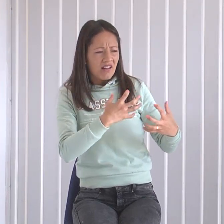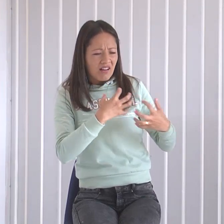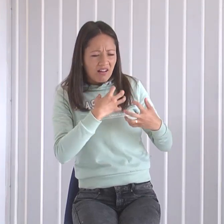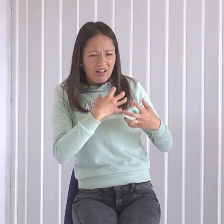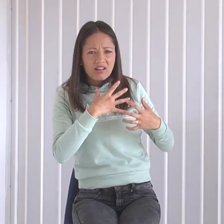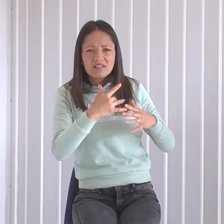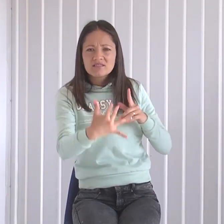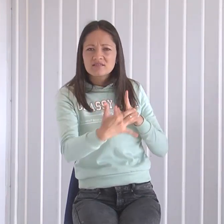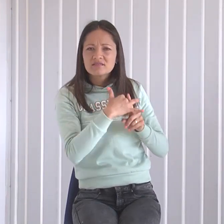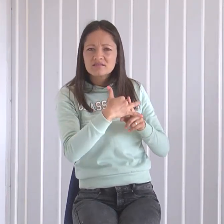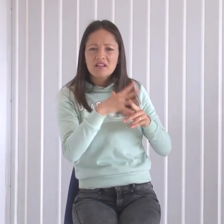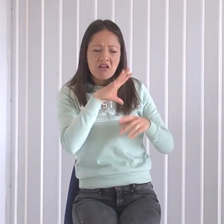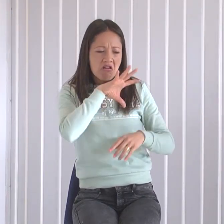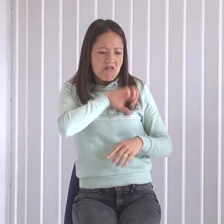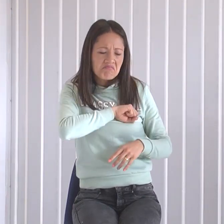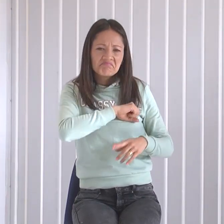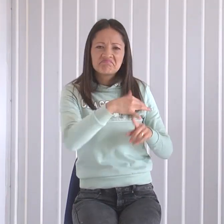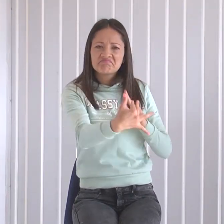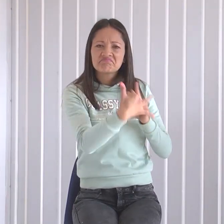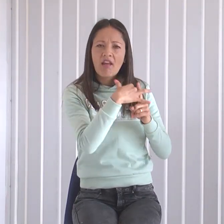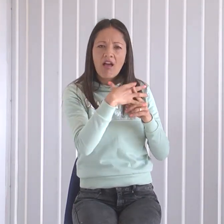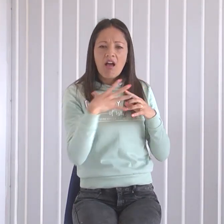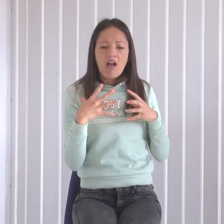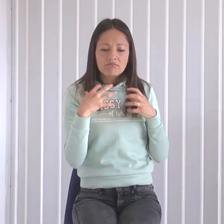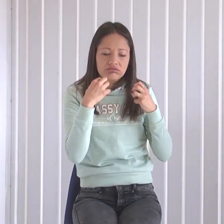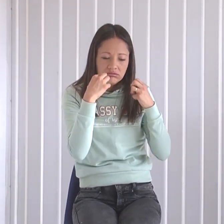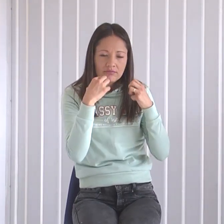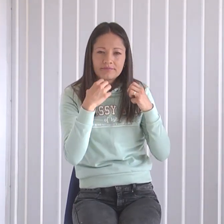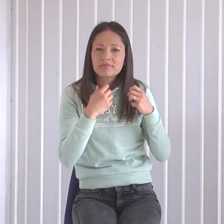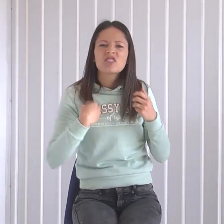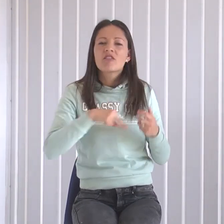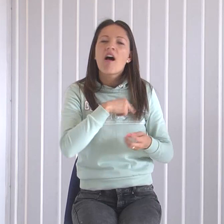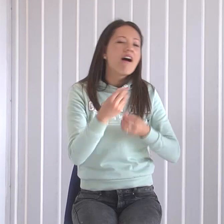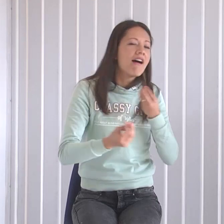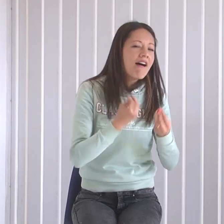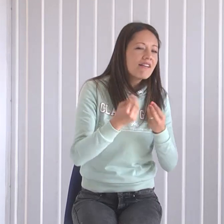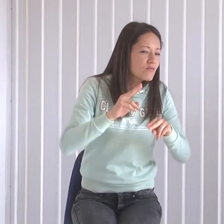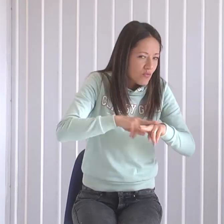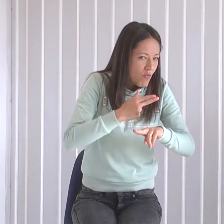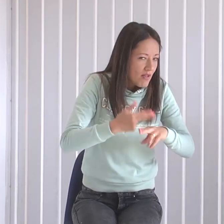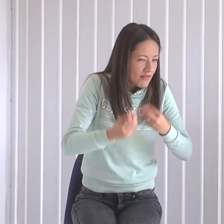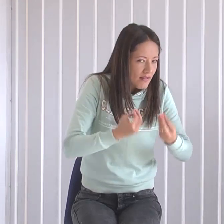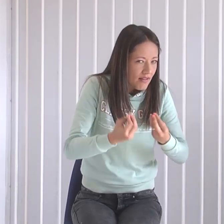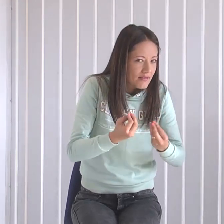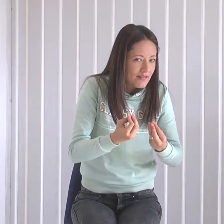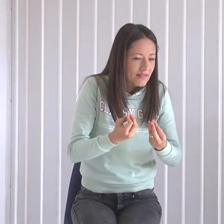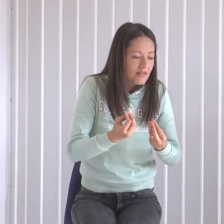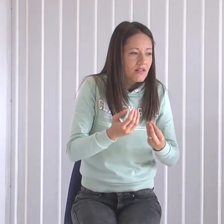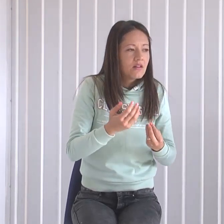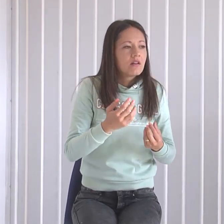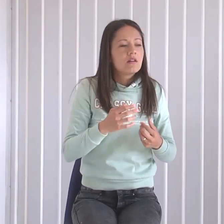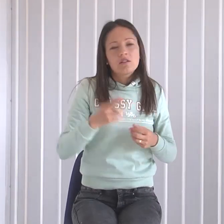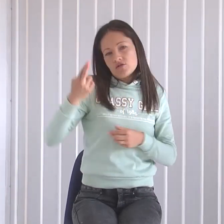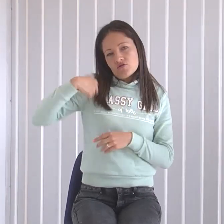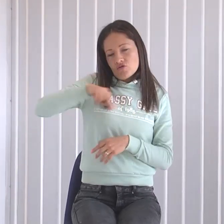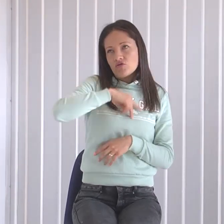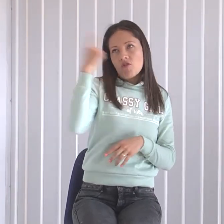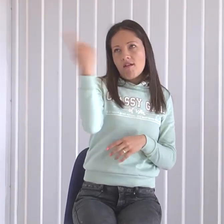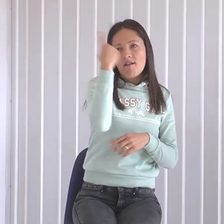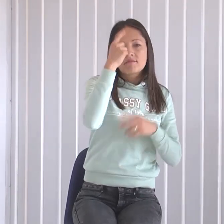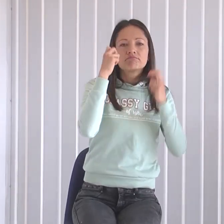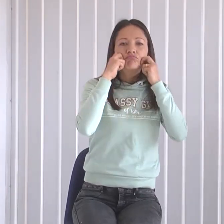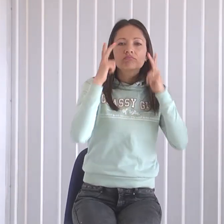va a haber ese dolor. ¿Y cuál es la reacción normal de nosotros? Pues la reacción normal de nosotros, cuando digo nosotros es como